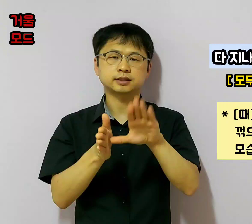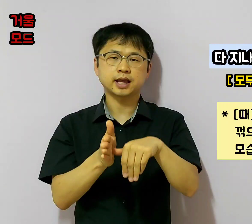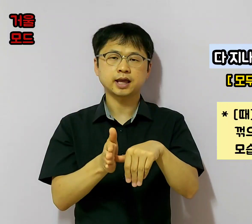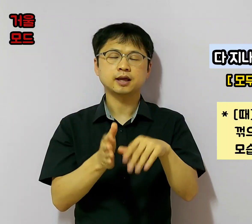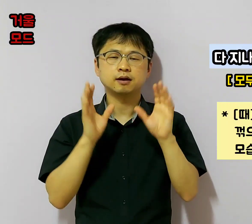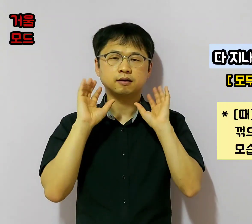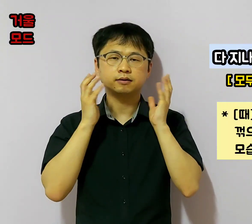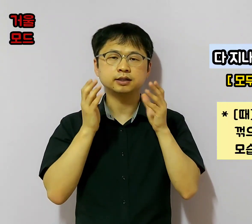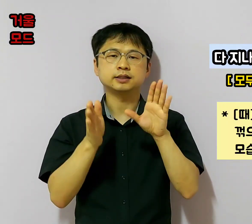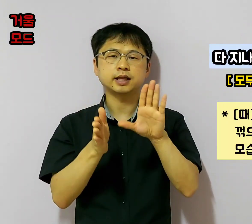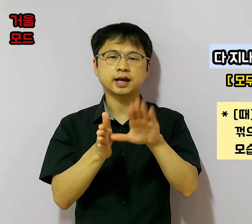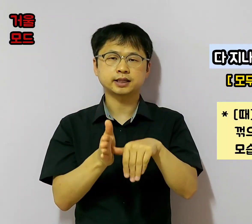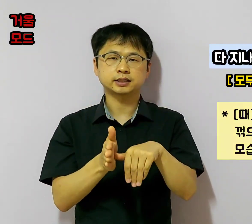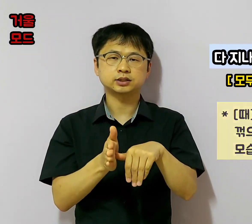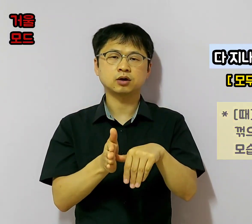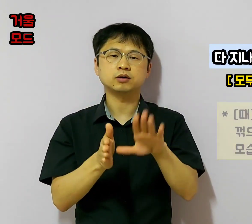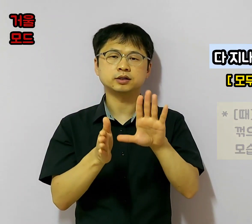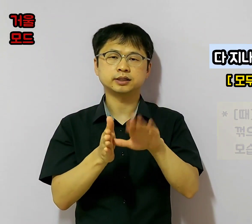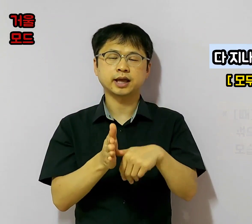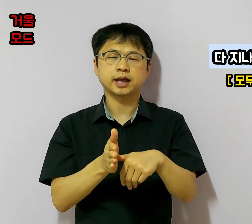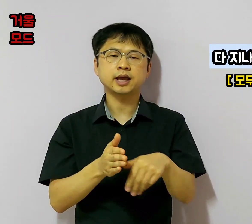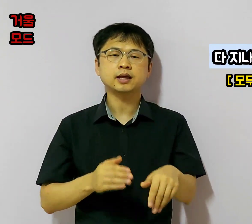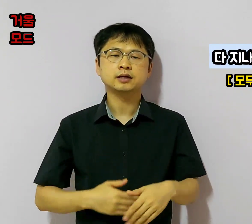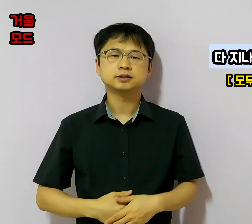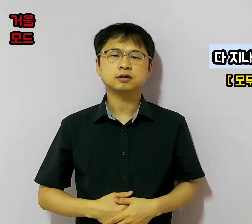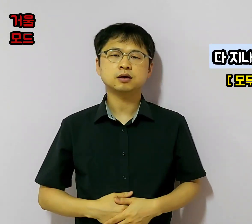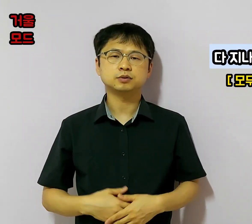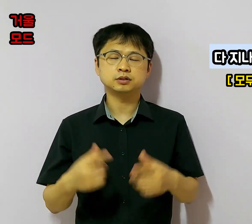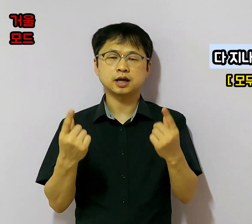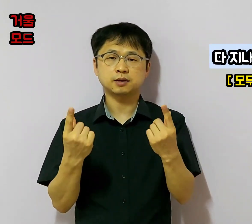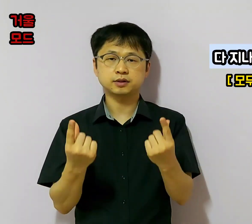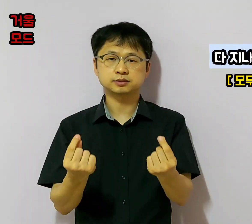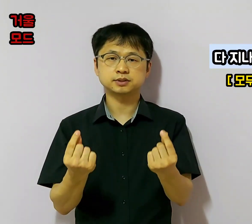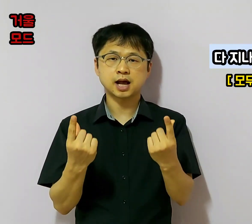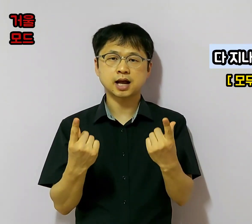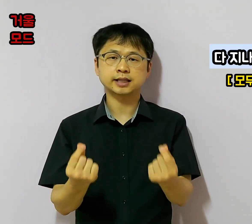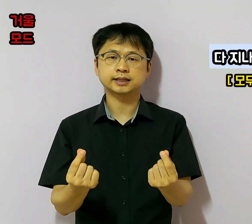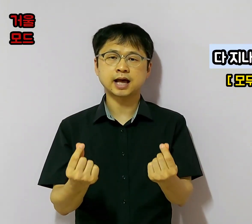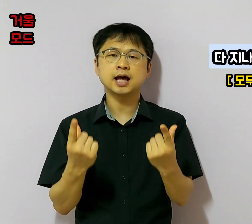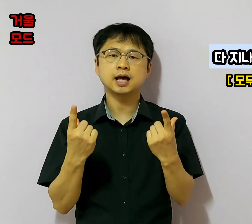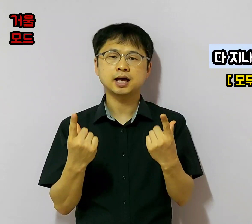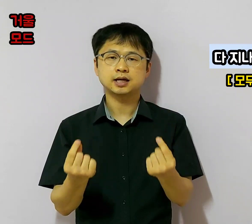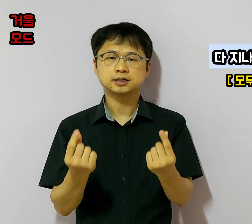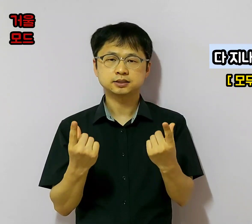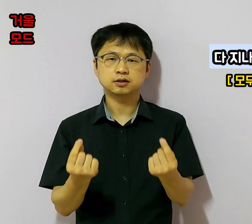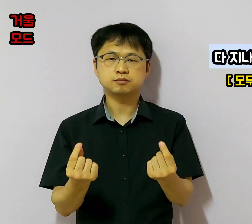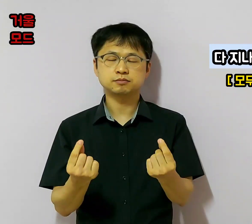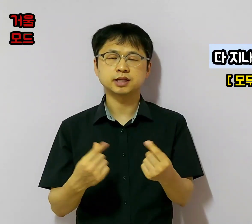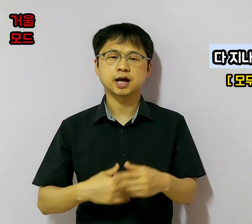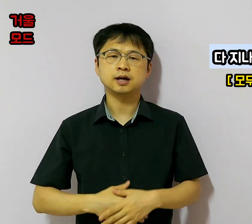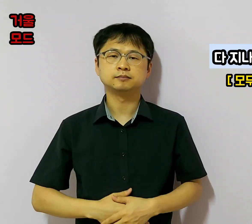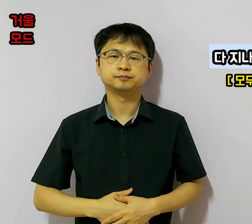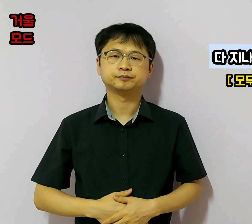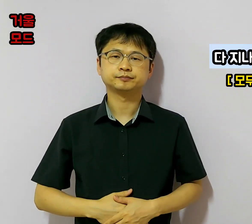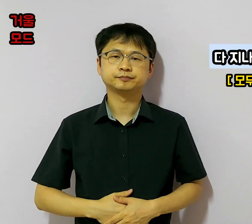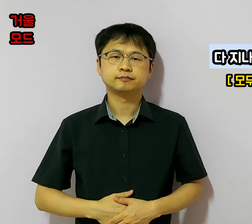그때, 어릴 때가 되겠죠. 어릴 때. 처럼은 아까 배웠습니다. 같다, 처럼입니다.